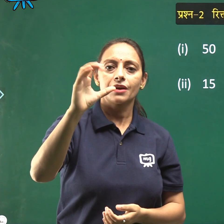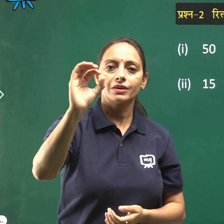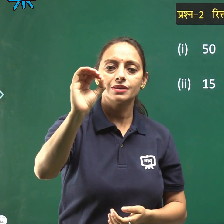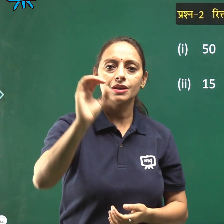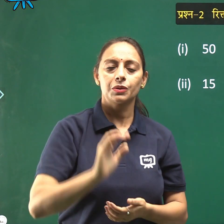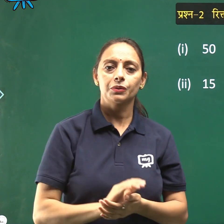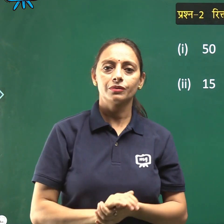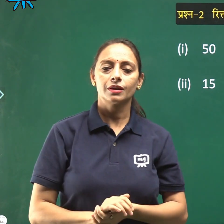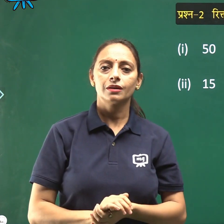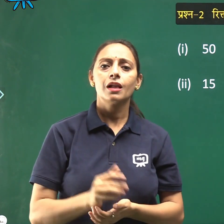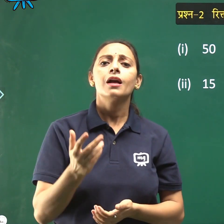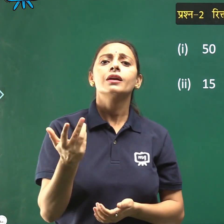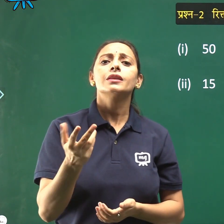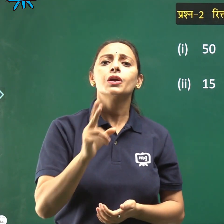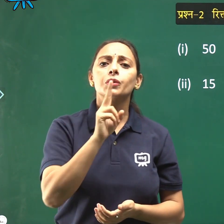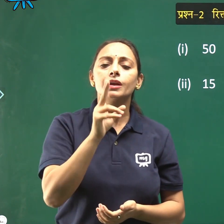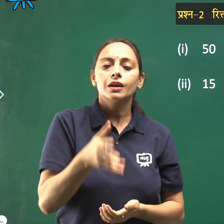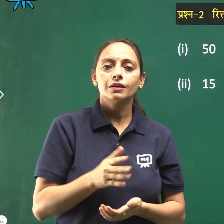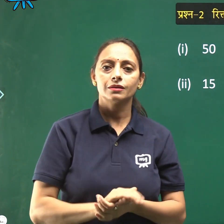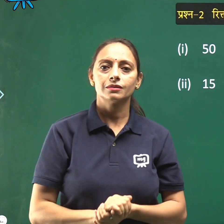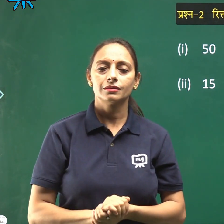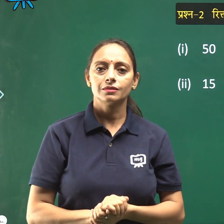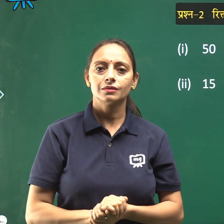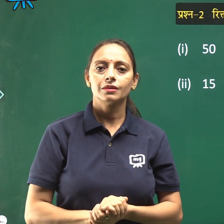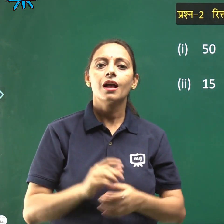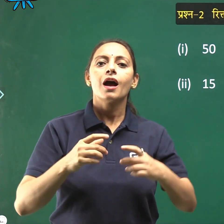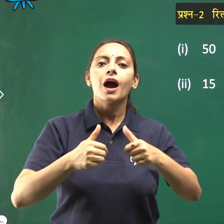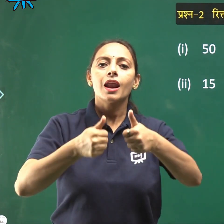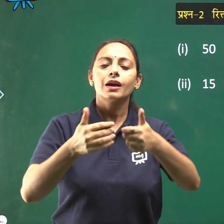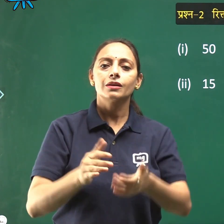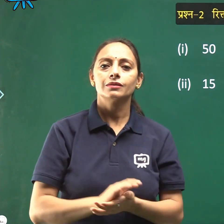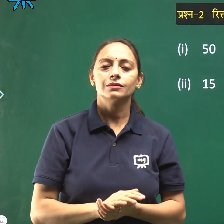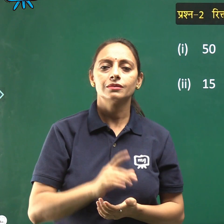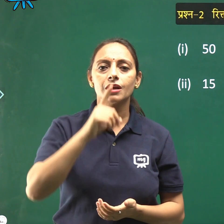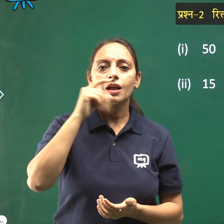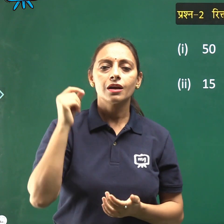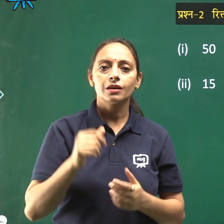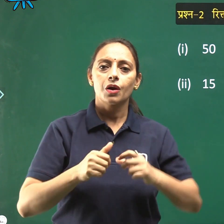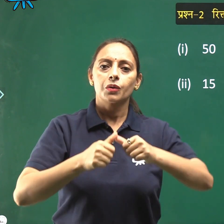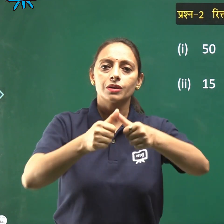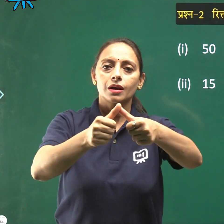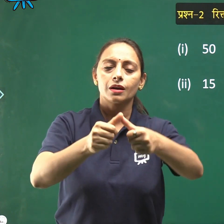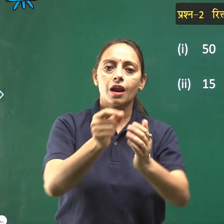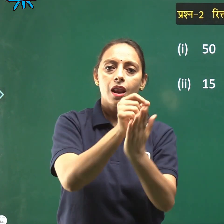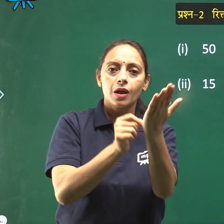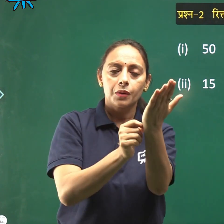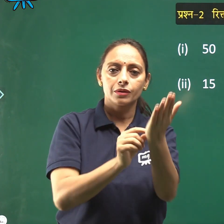50 प्लस 70 कितने होते बच्चों? हल करो और उत्तर लिखो